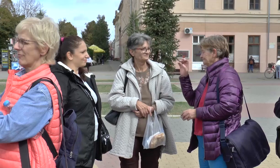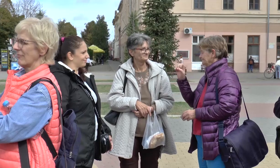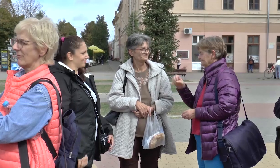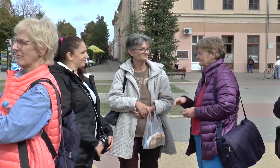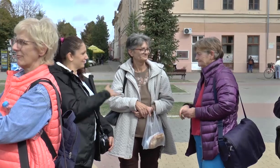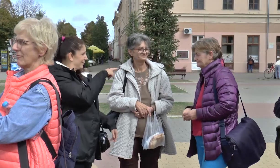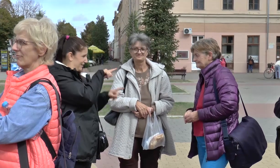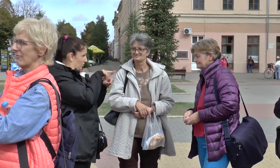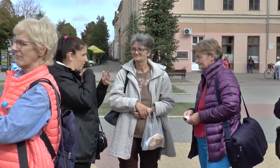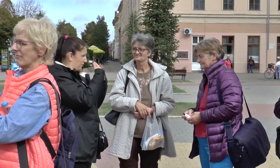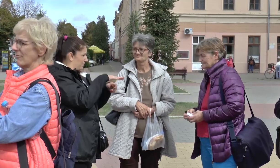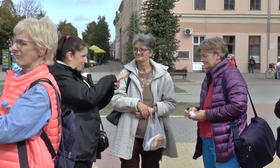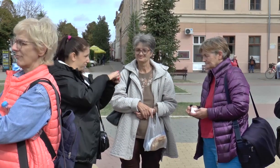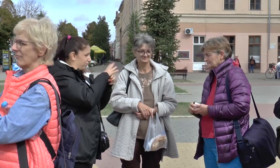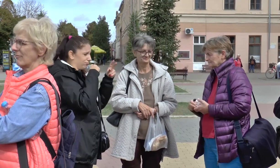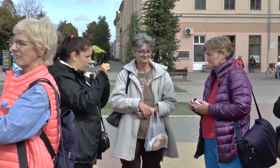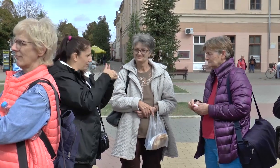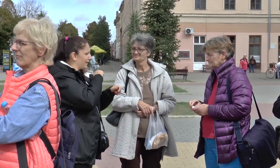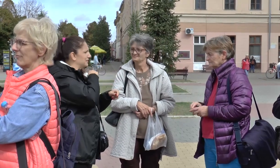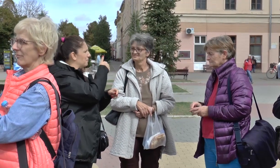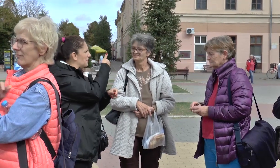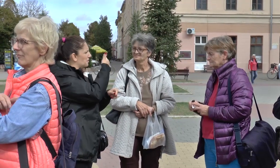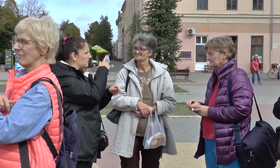hogy így könnyebben kommunikálnak az intézményekkel.